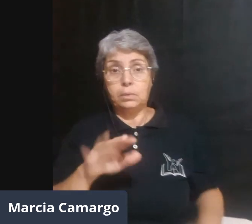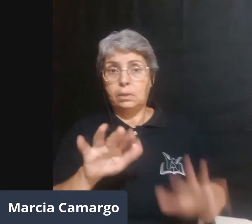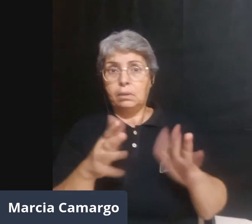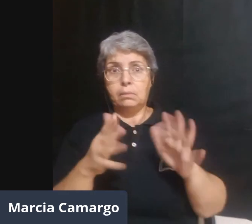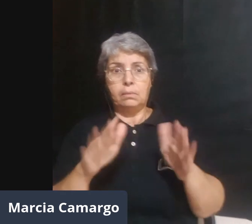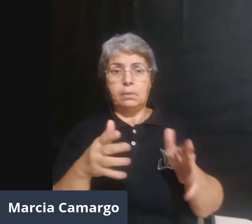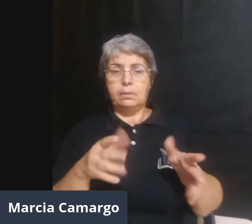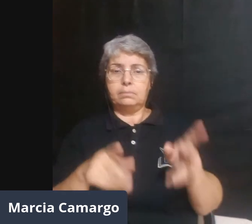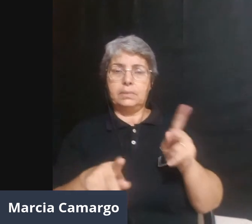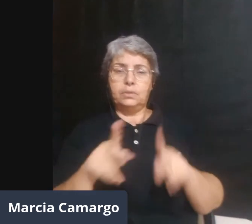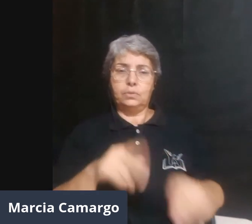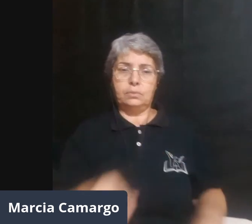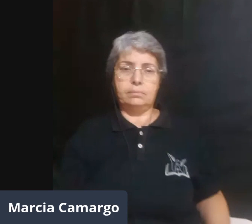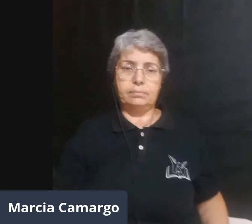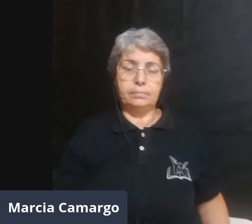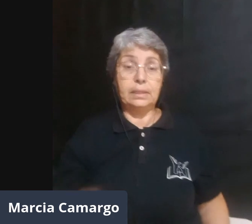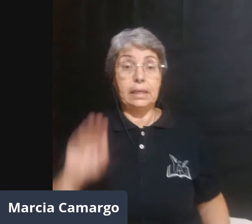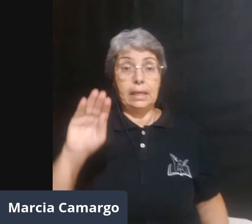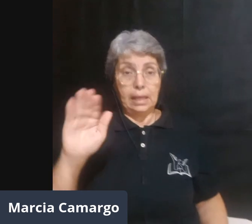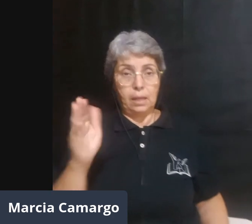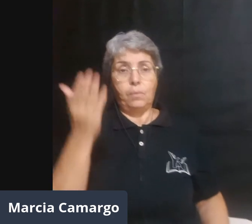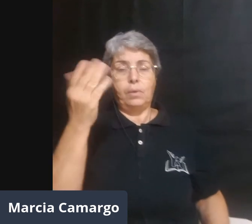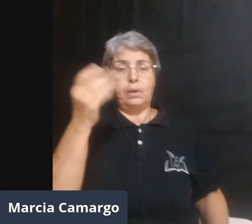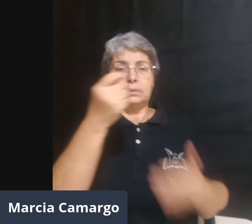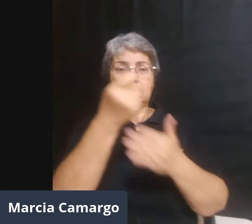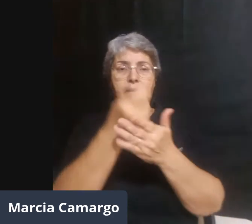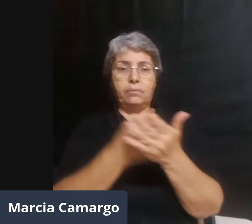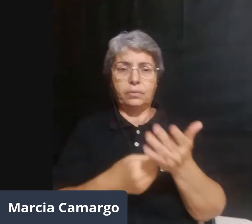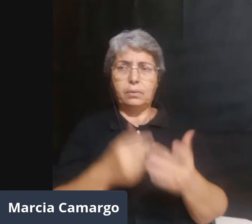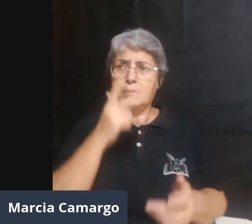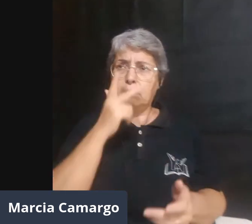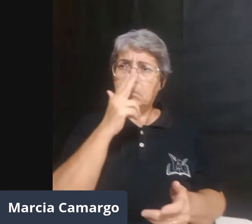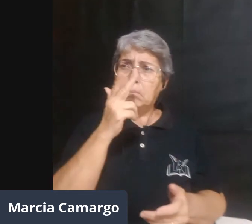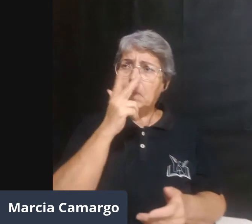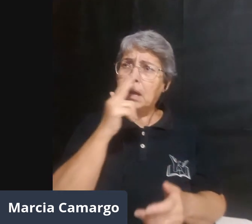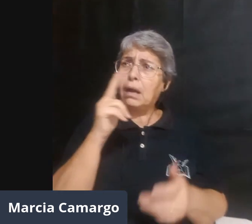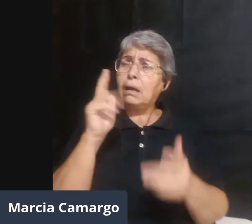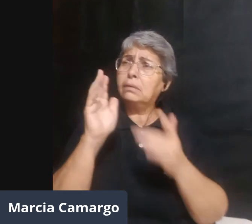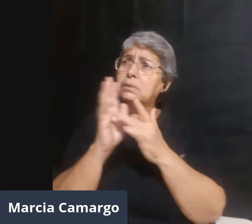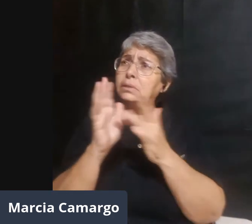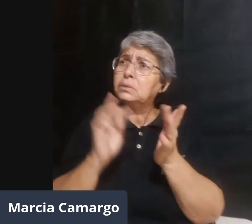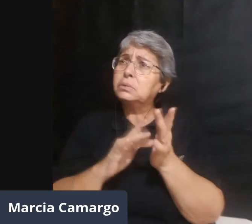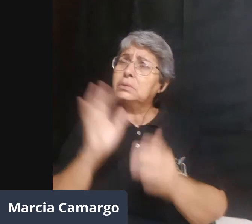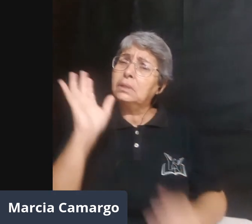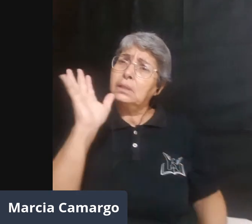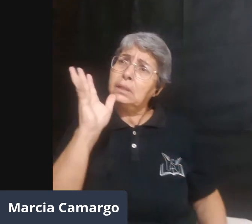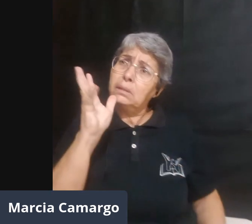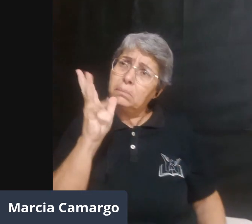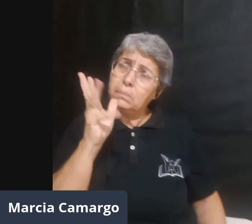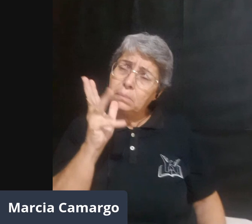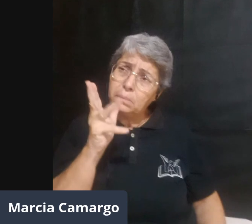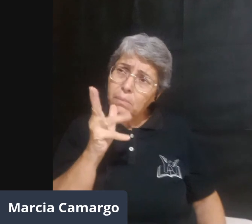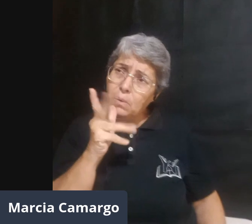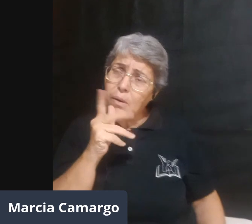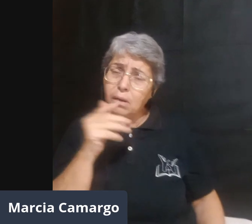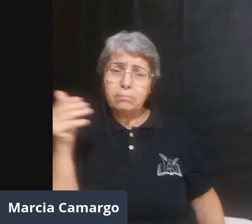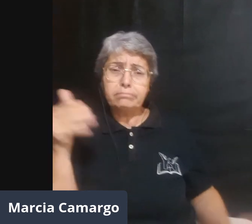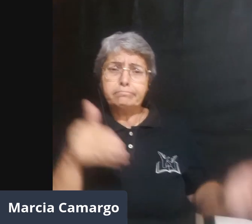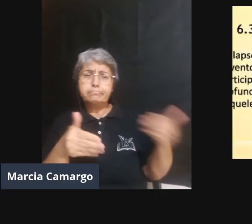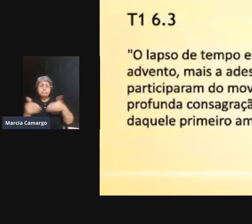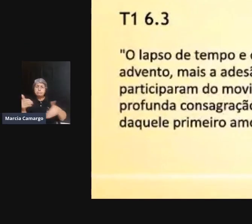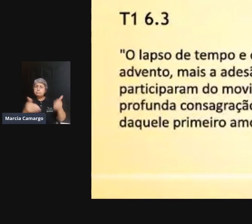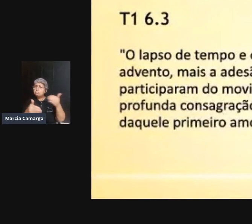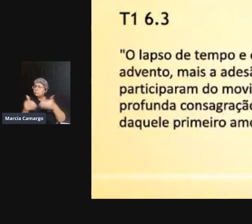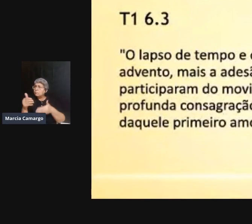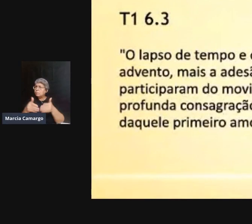o lapso de tempo e o aparente atraso do segundo advento, mais a adesão à igreja de muitos que não participaram do